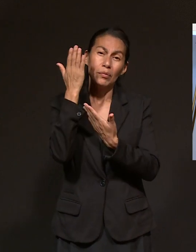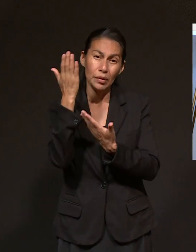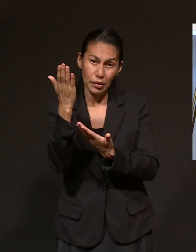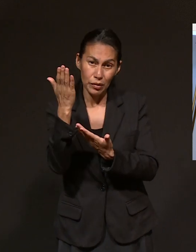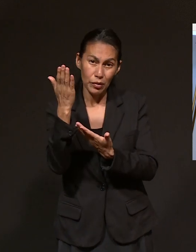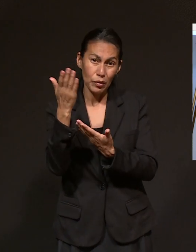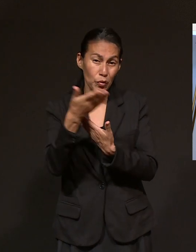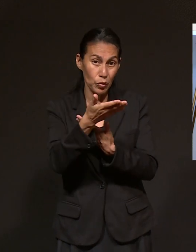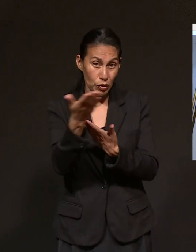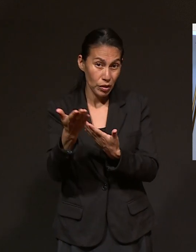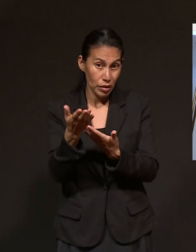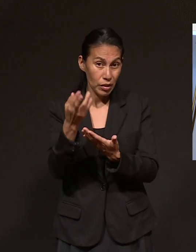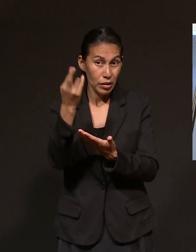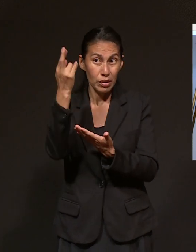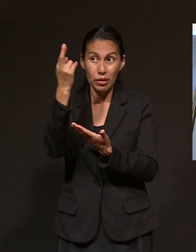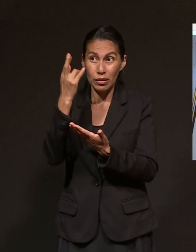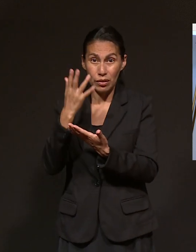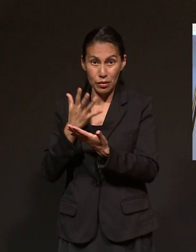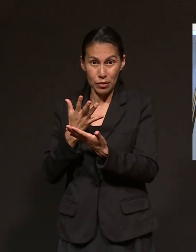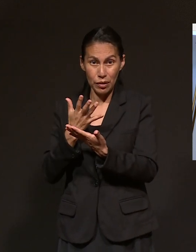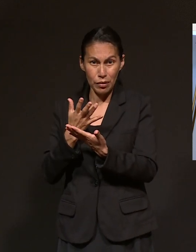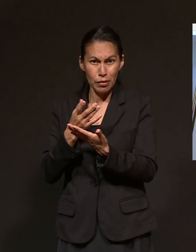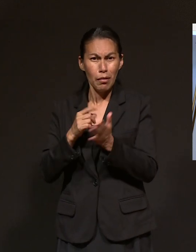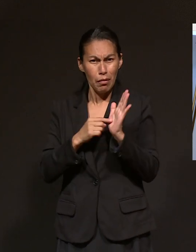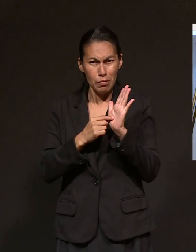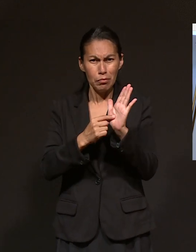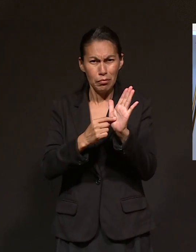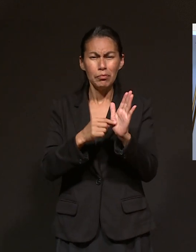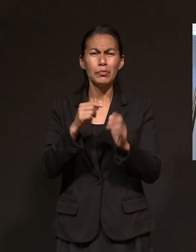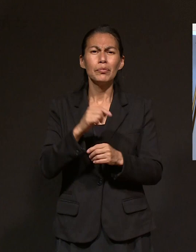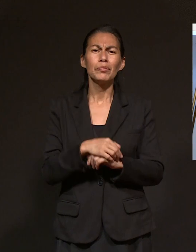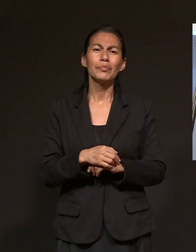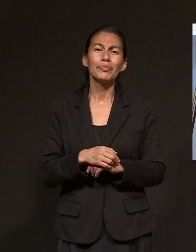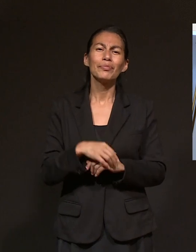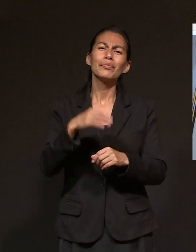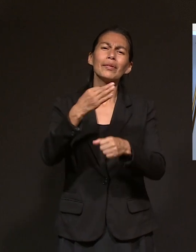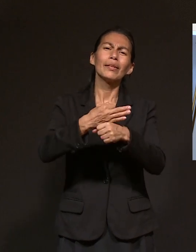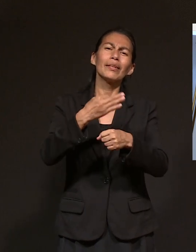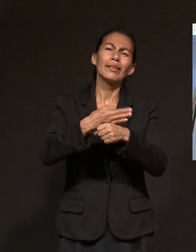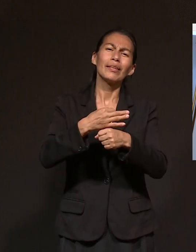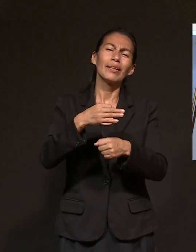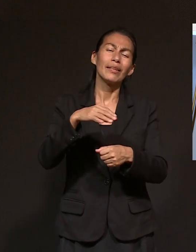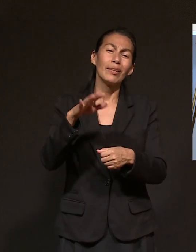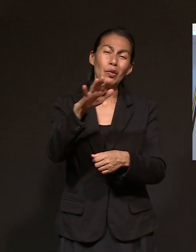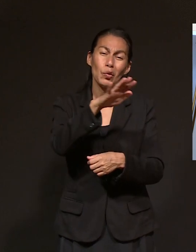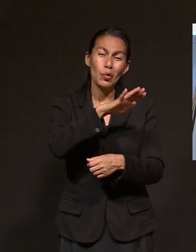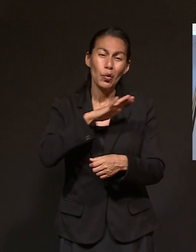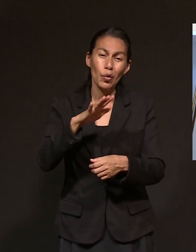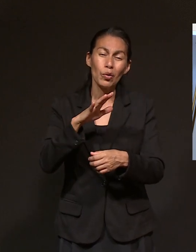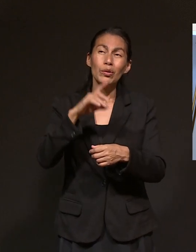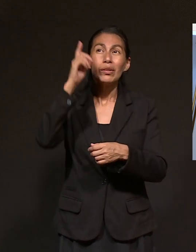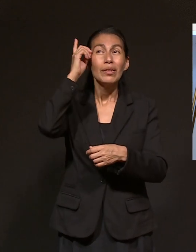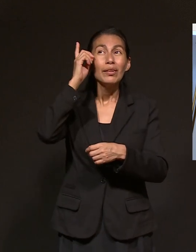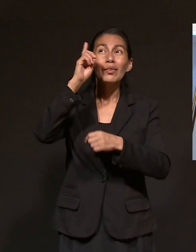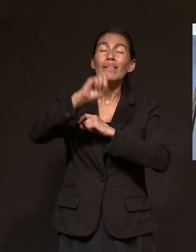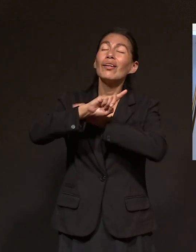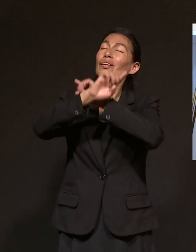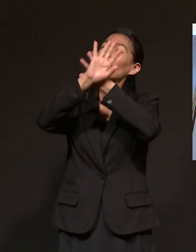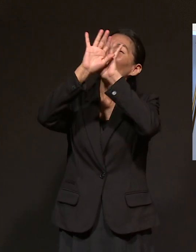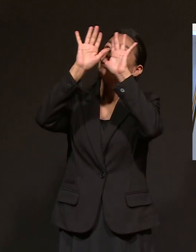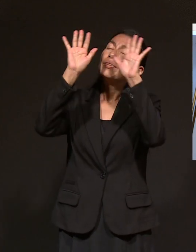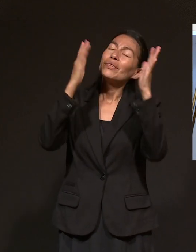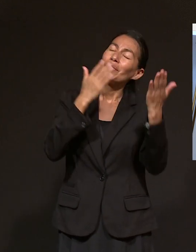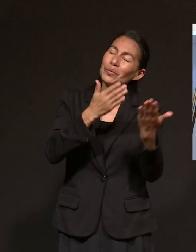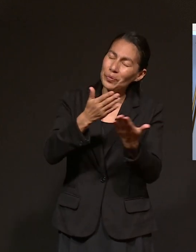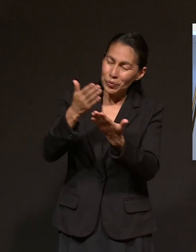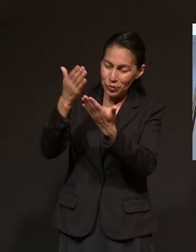por cosas específicas que hayan recibido de Dios. Porque este es un foro para glorificar